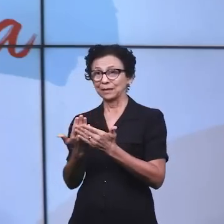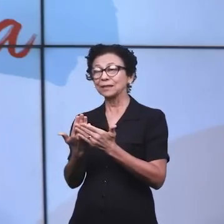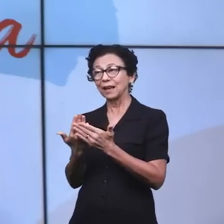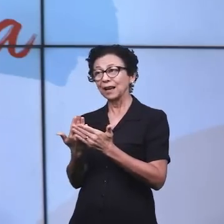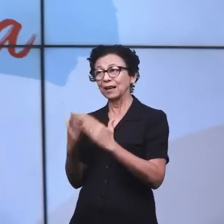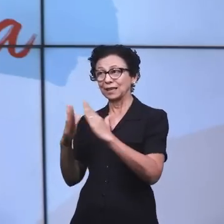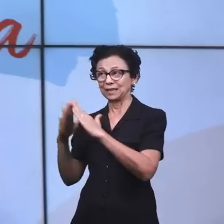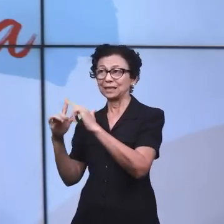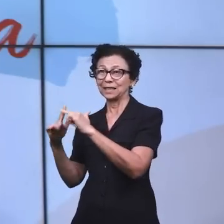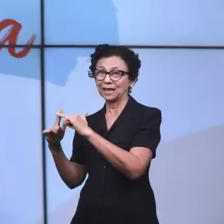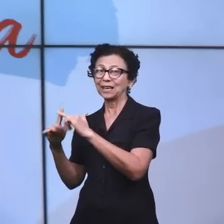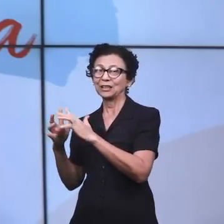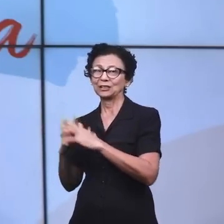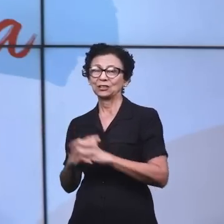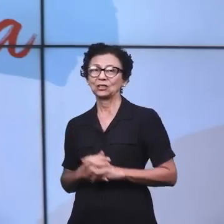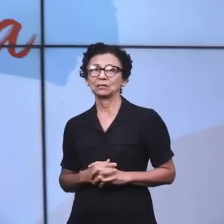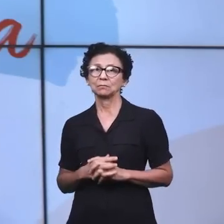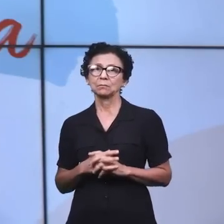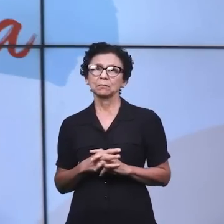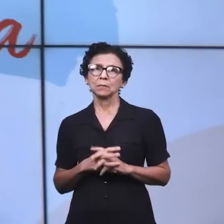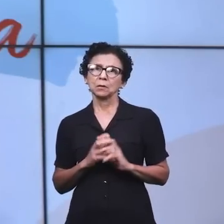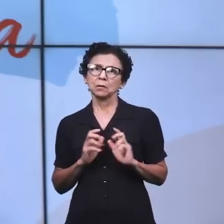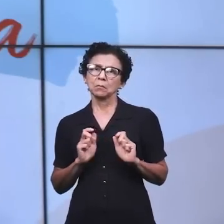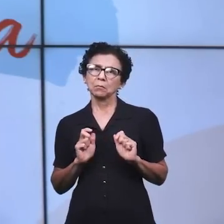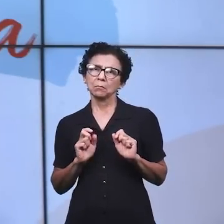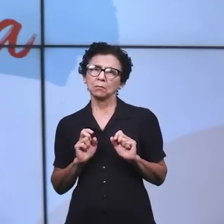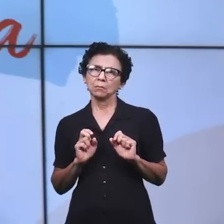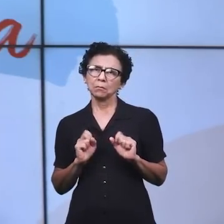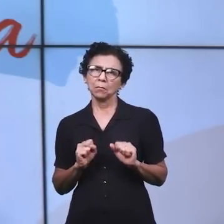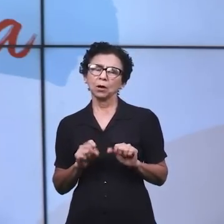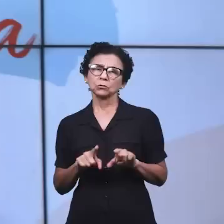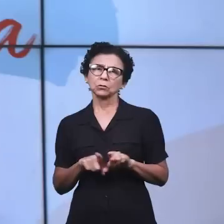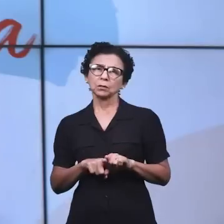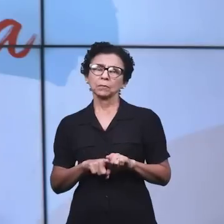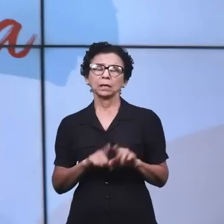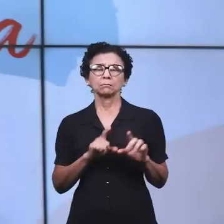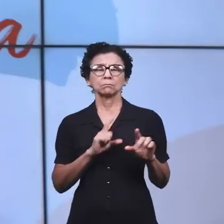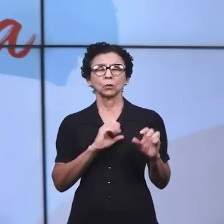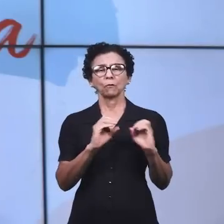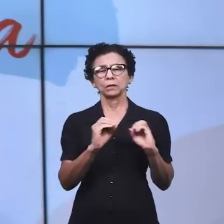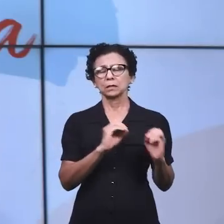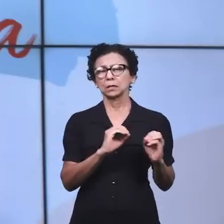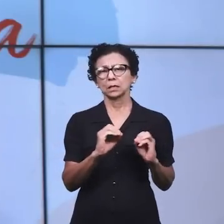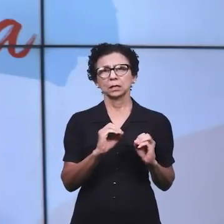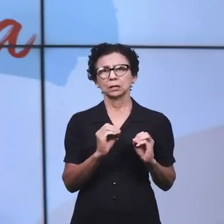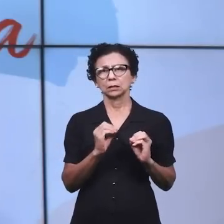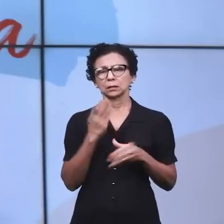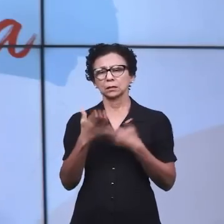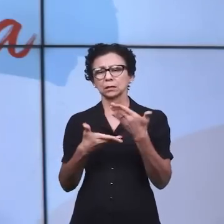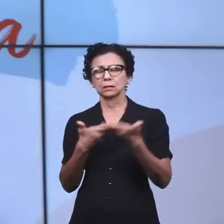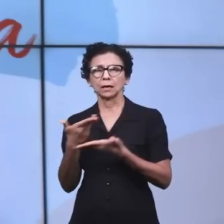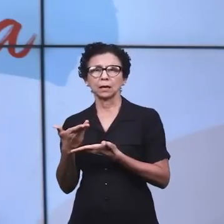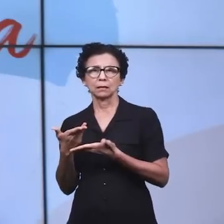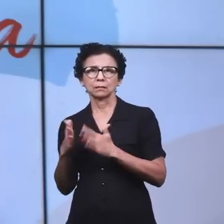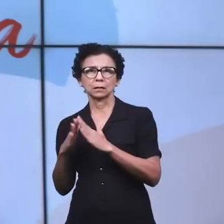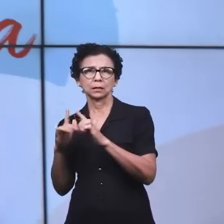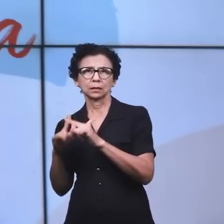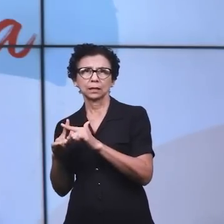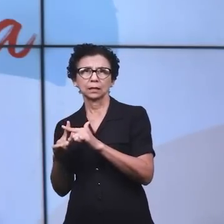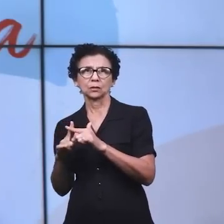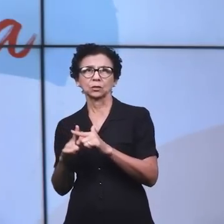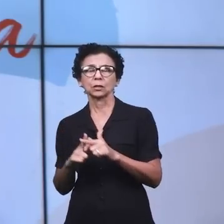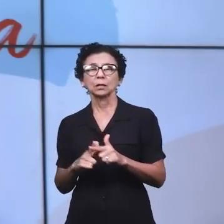você fizer oficina, o curso aqui é só para assistência, mas se você quer saber o sinal de intérprete, ou a pessoa que interpreta, qual que é o sinal? As suas mãos